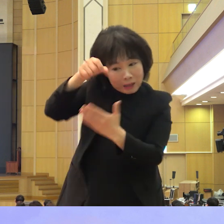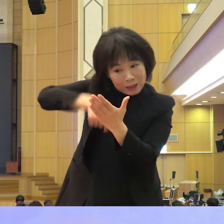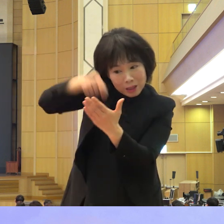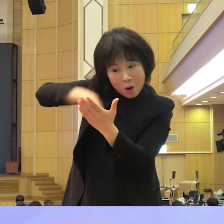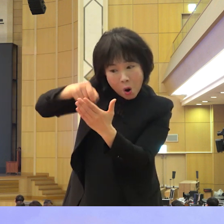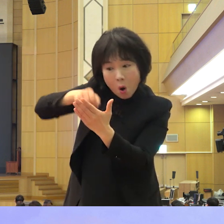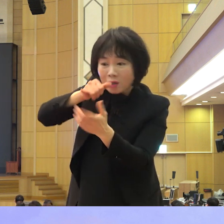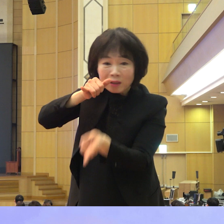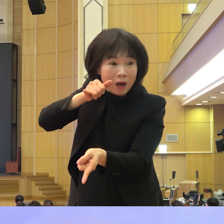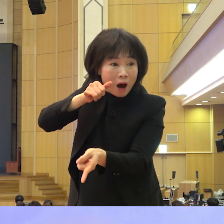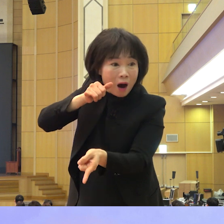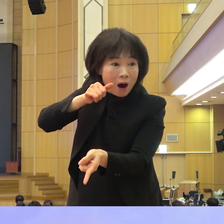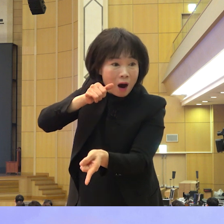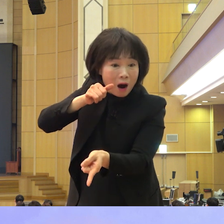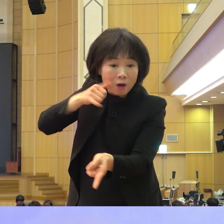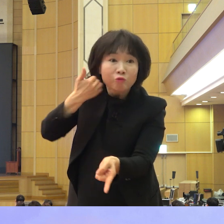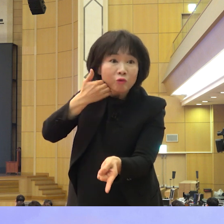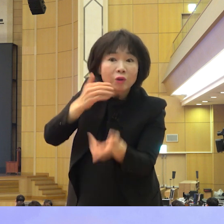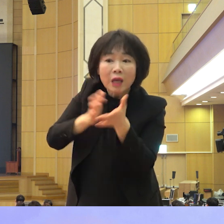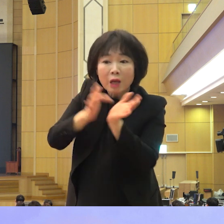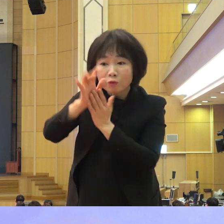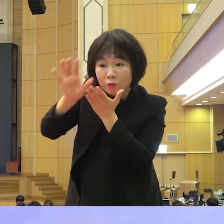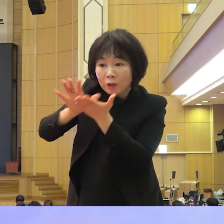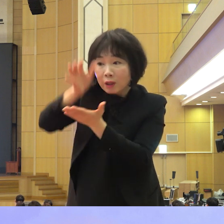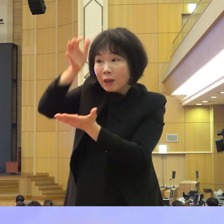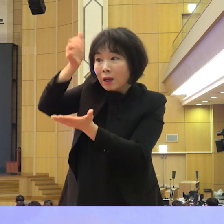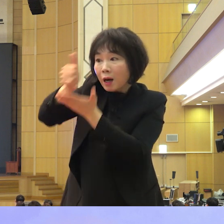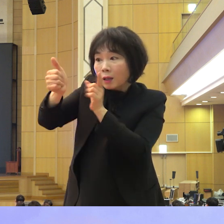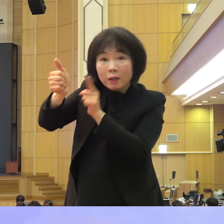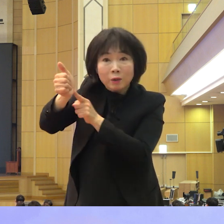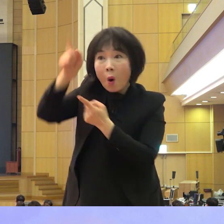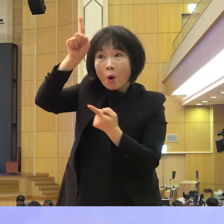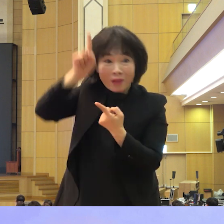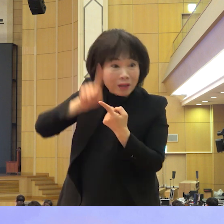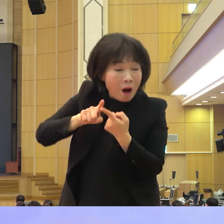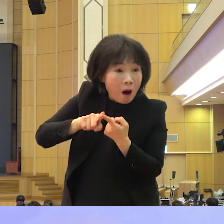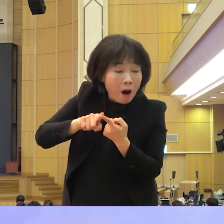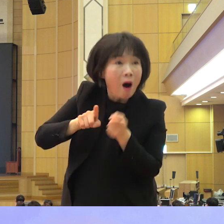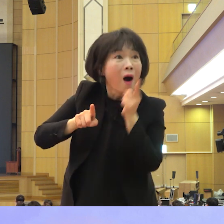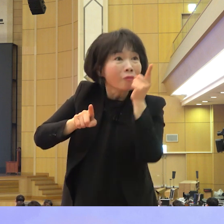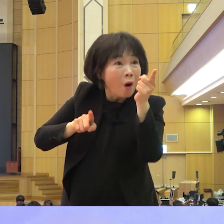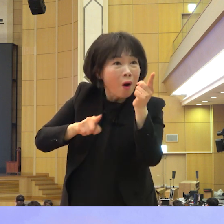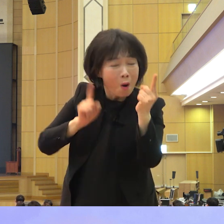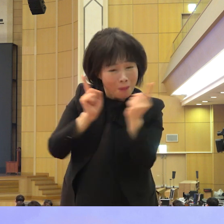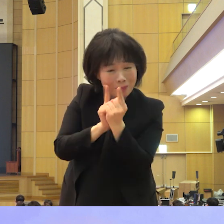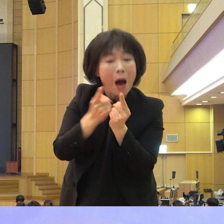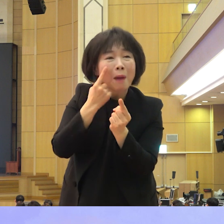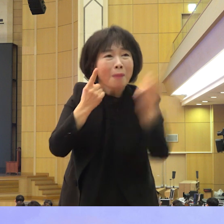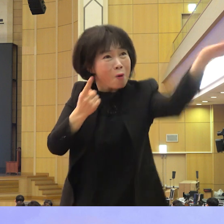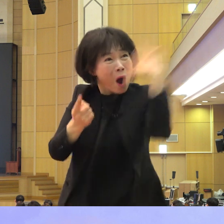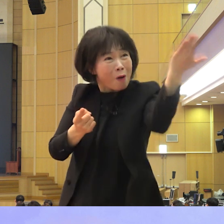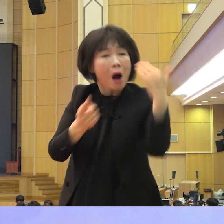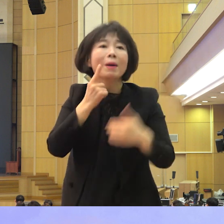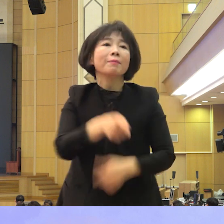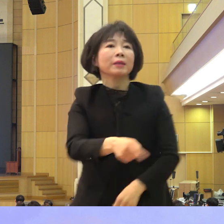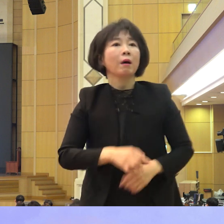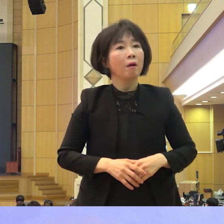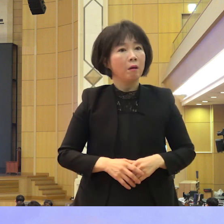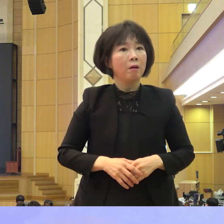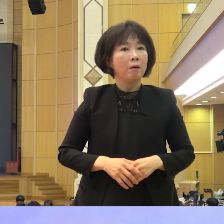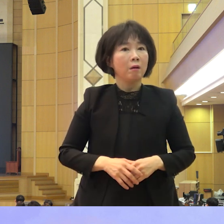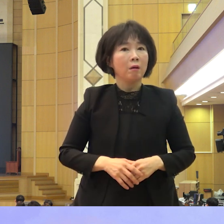기록한 그 일을, 그분이 누구요? 그리스도에 대해서. 모세도 그리스도에 대해서